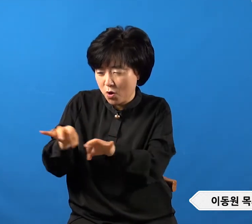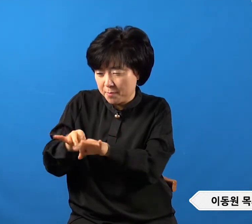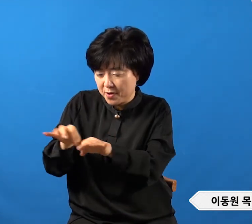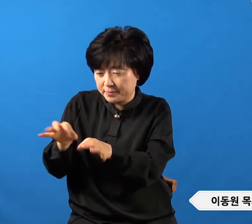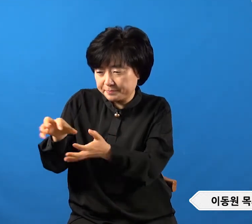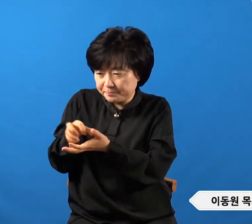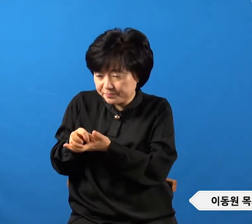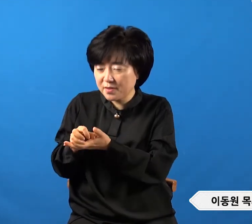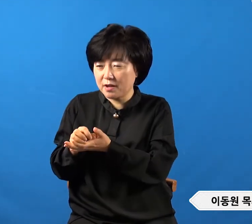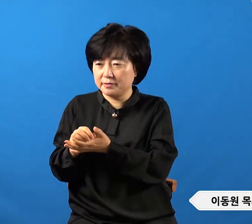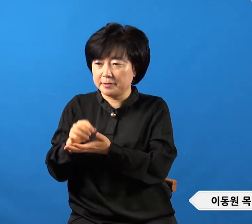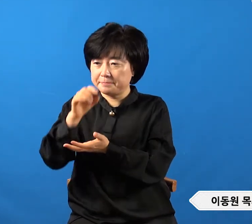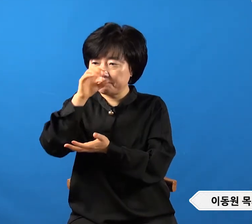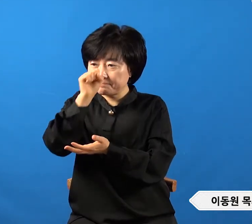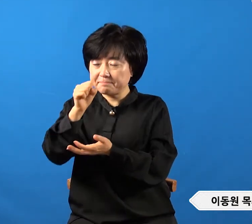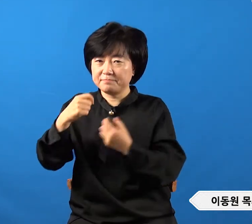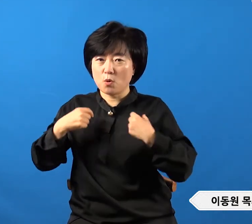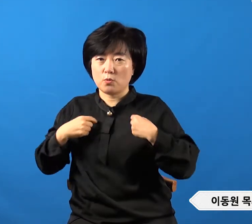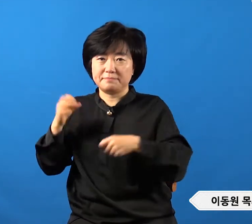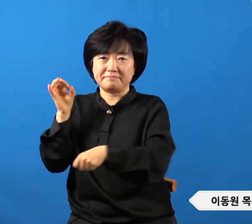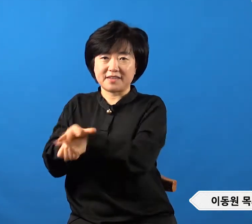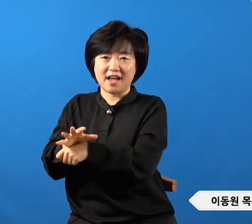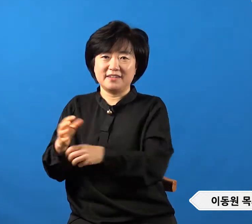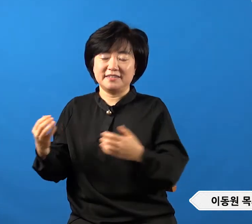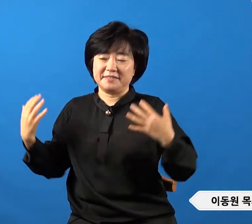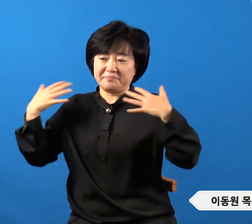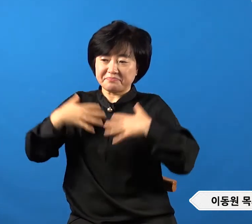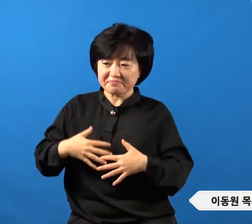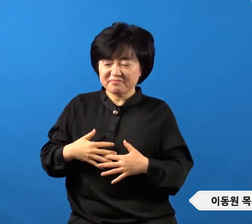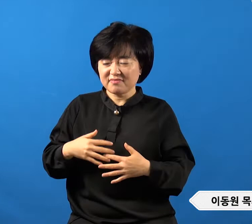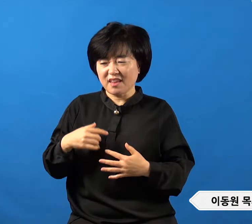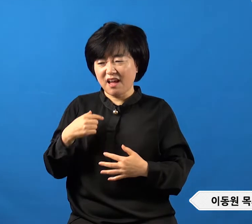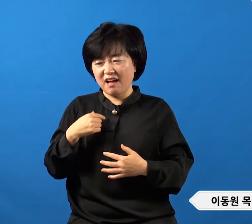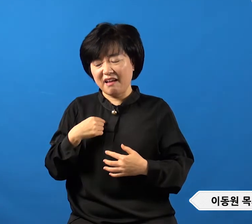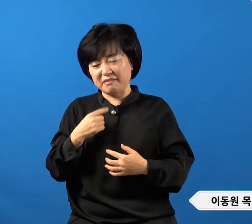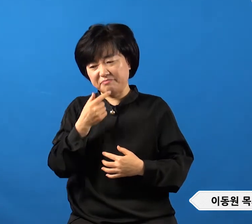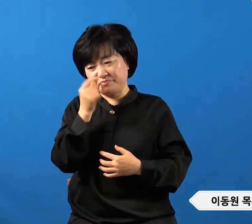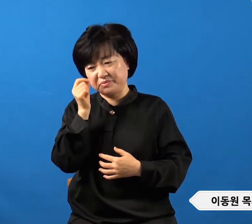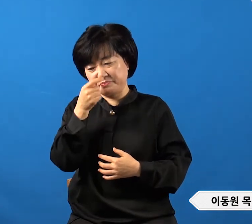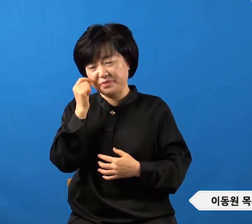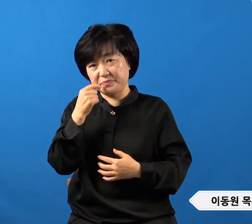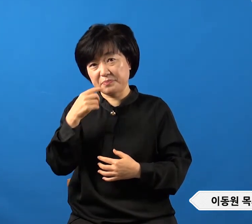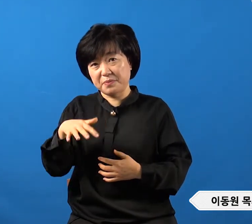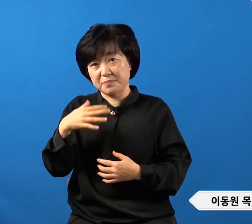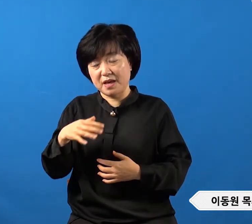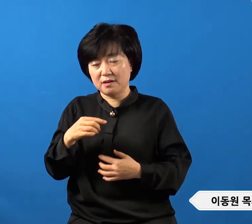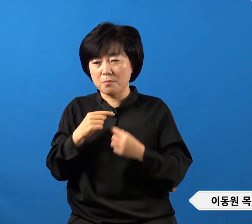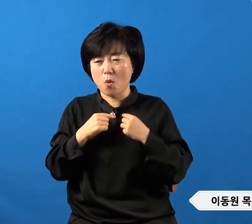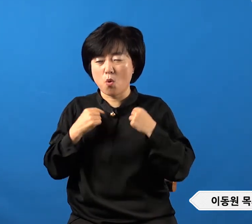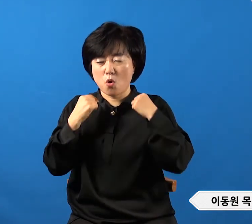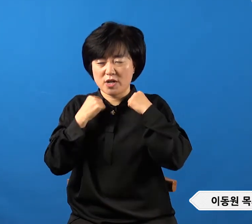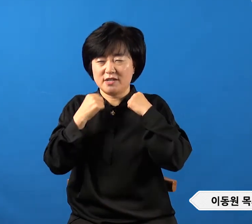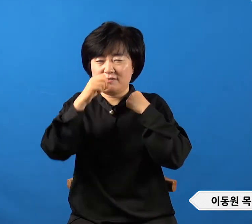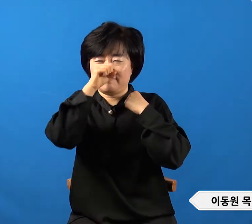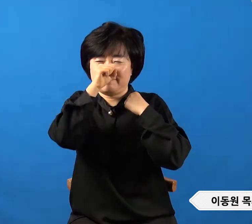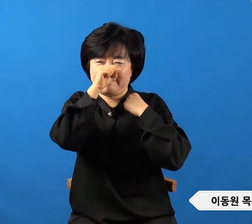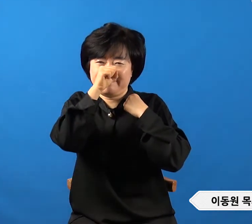파티에 참석하기에는 부족하다고 판단을 합니다. 근사한 목걸이 없이는 곤란하다고 판단한